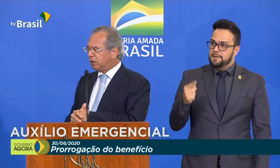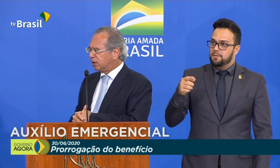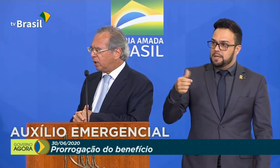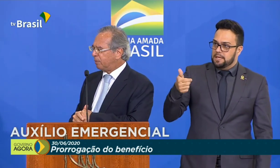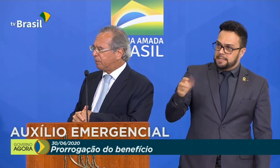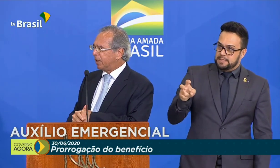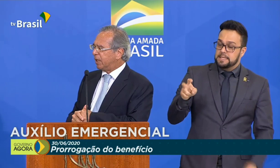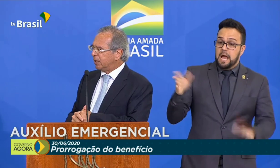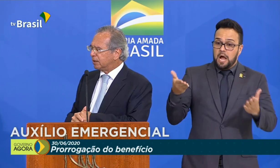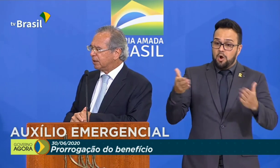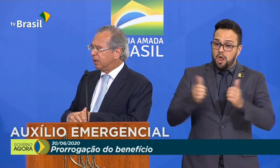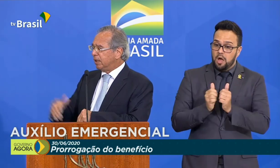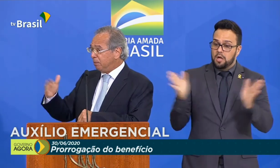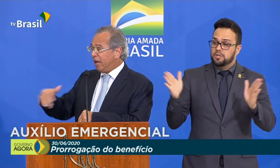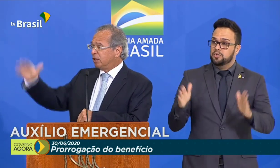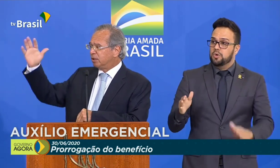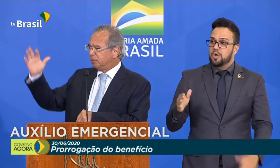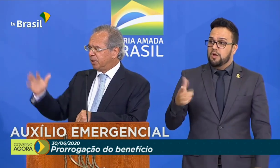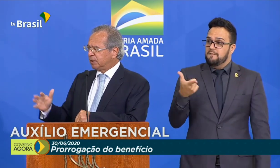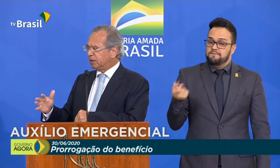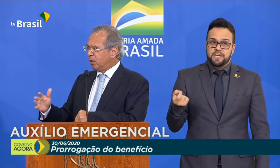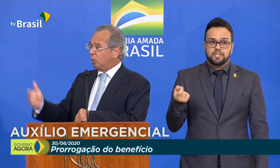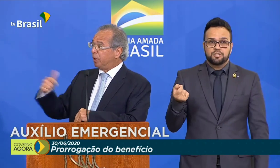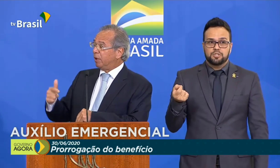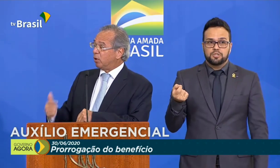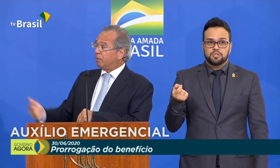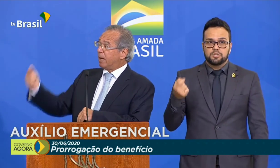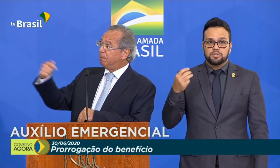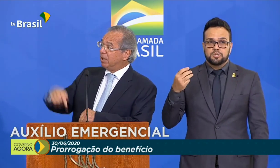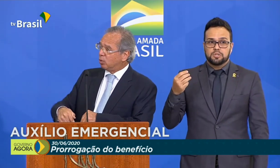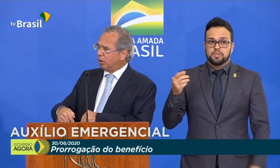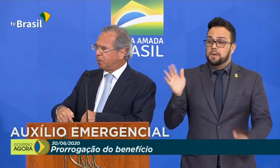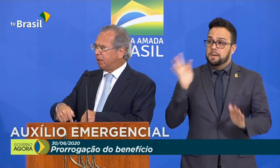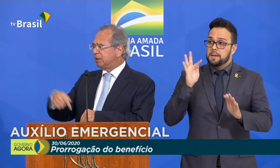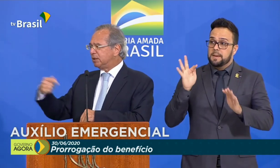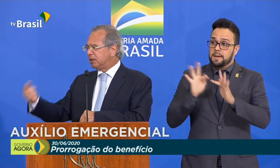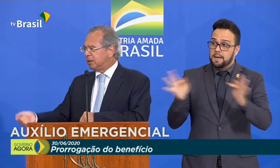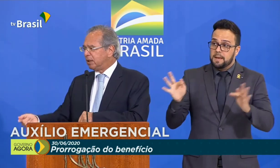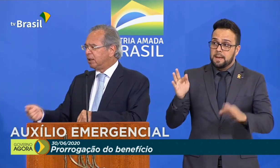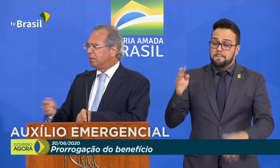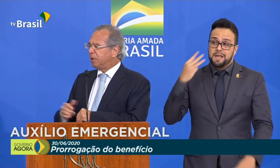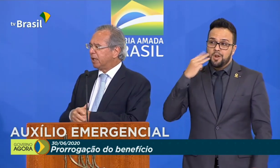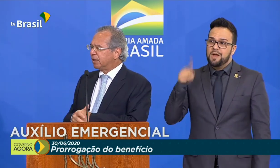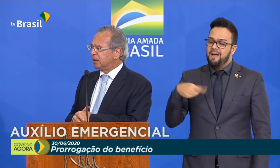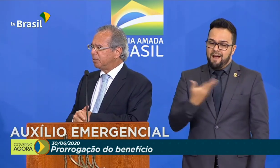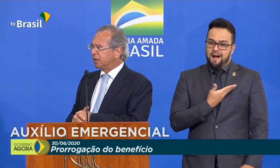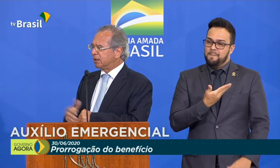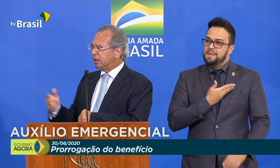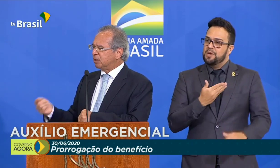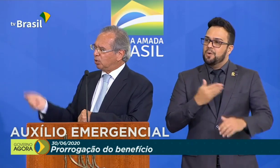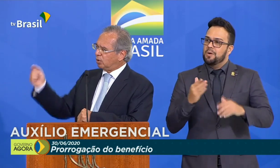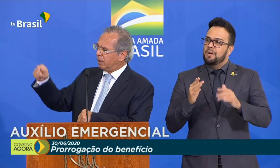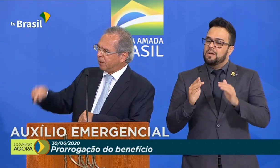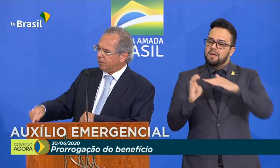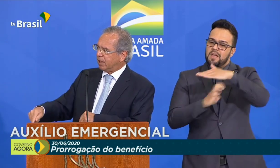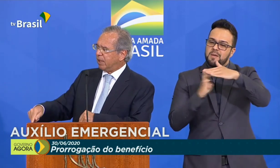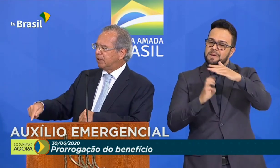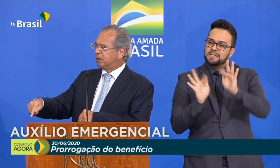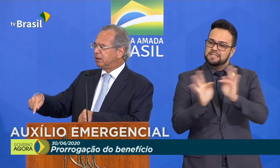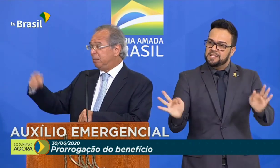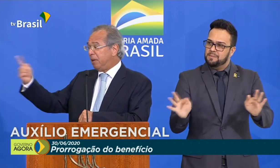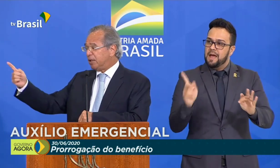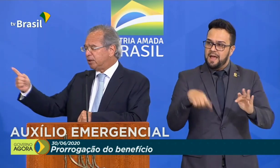20 bilhões agora para pequenas e médias empresas. O primeiro é para microempresas e pequenas empresas, esse outro é